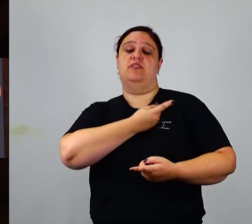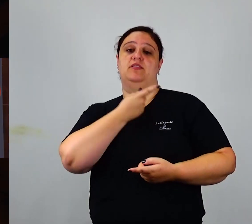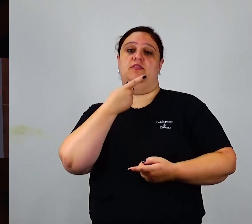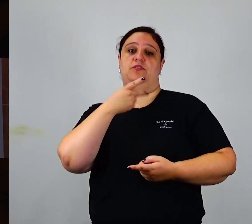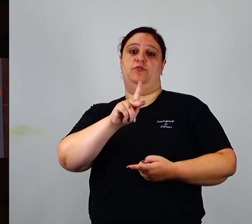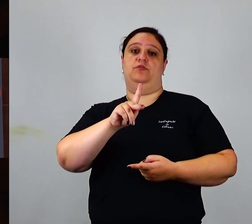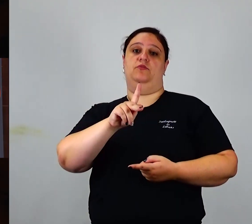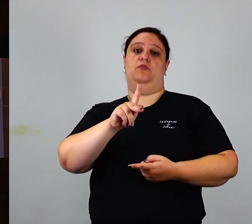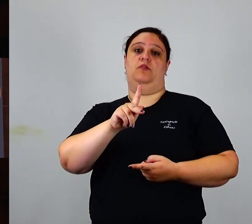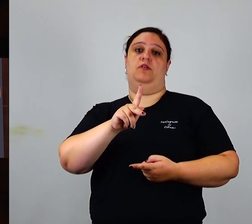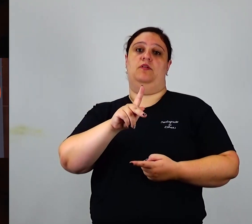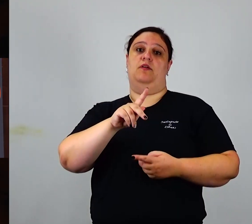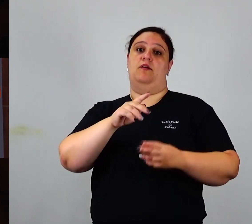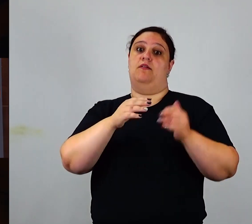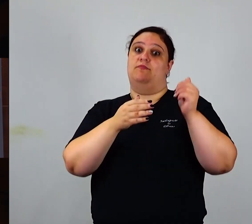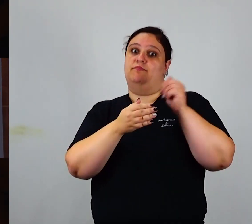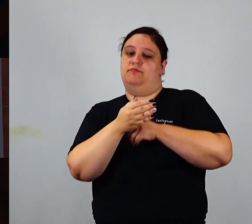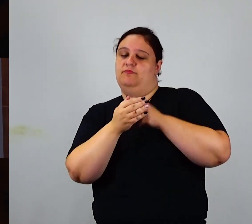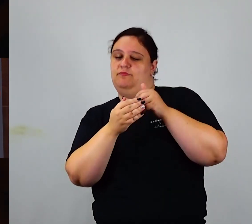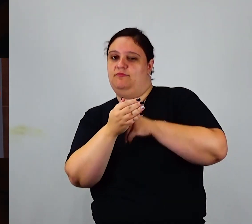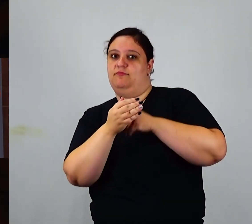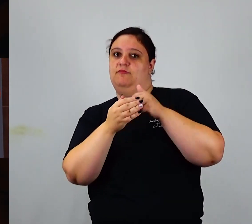vocês está escondida.